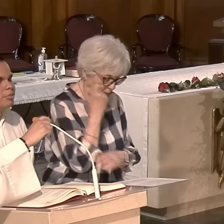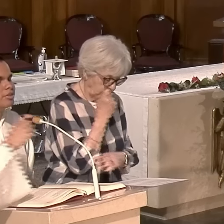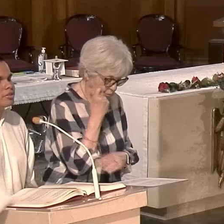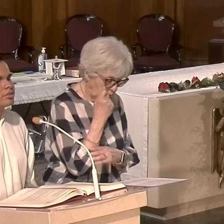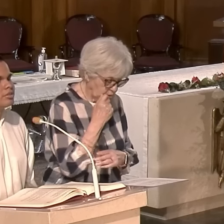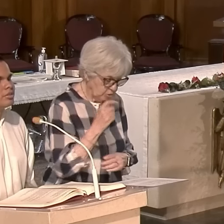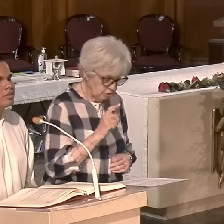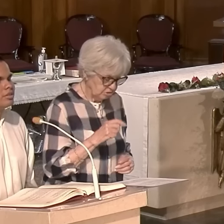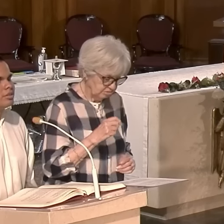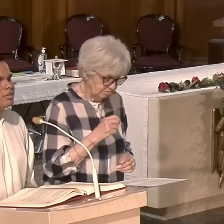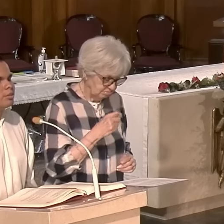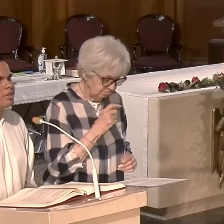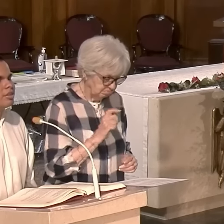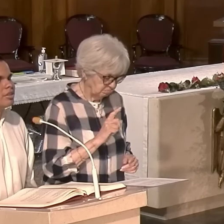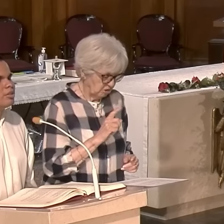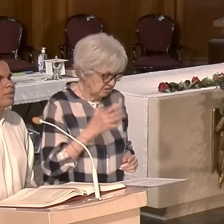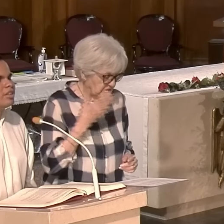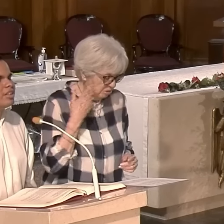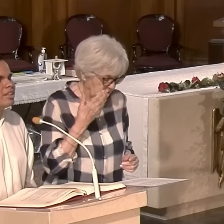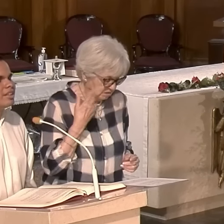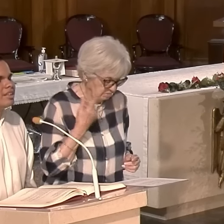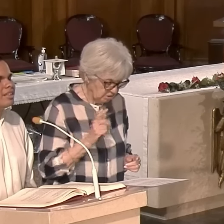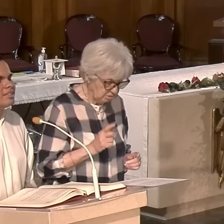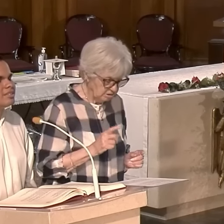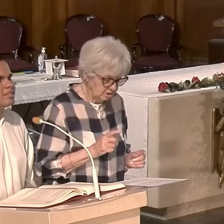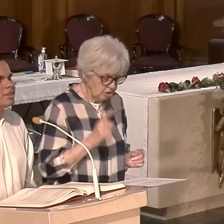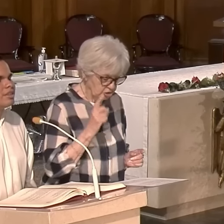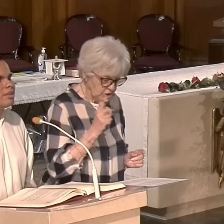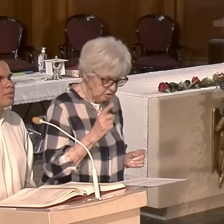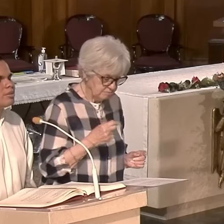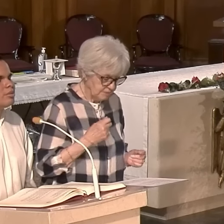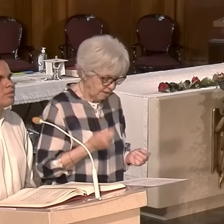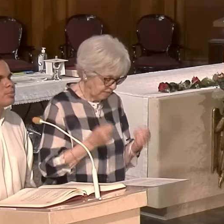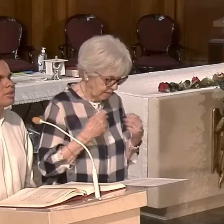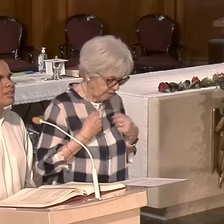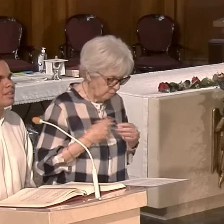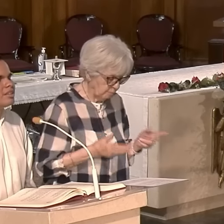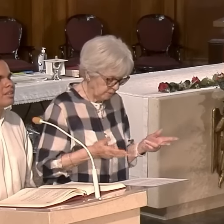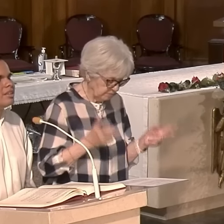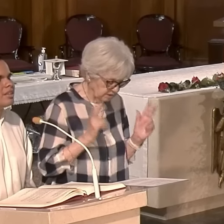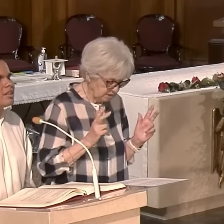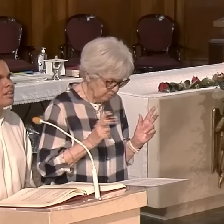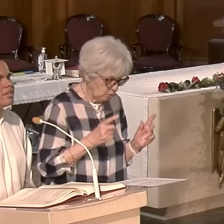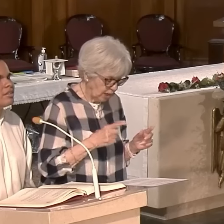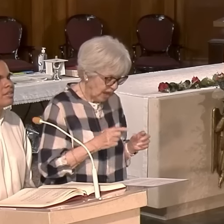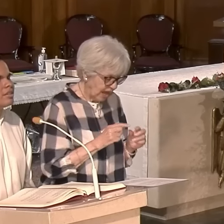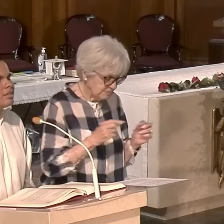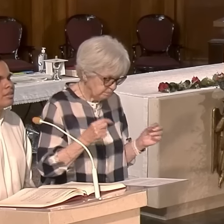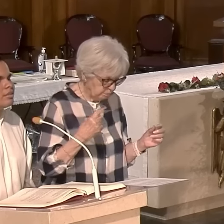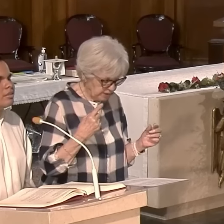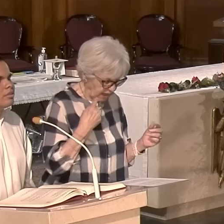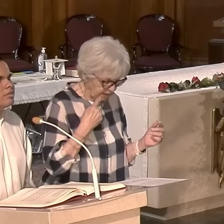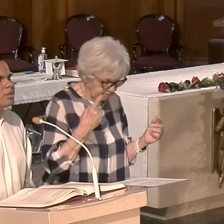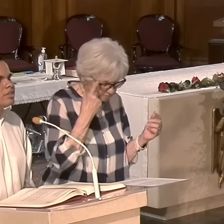Hermanos, para que no me engría, se me ha dado una espina en la carne, un emisario